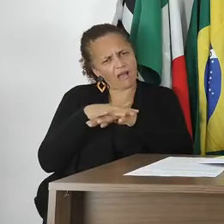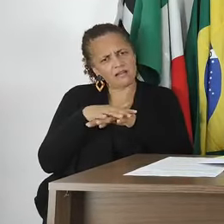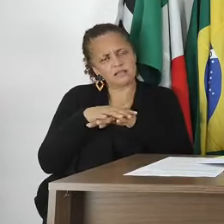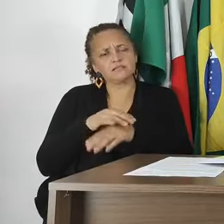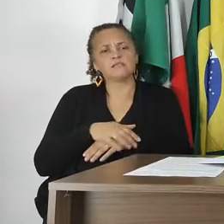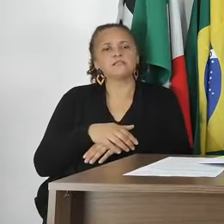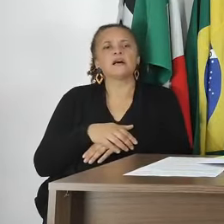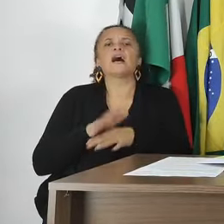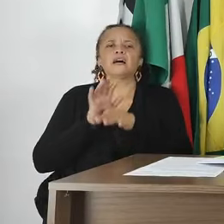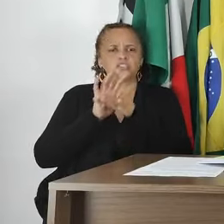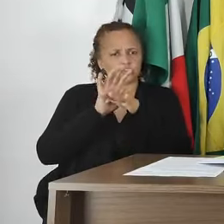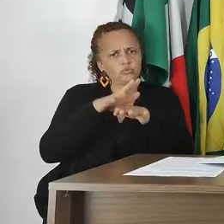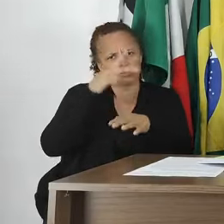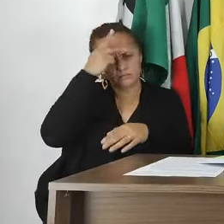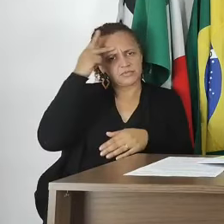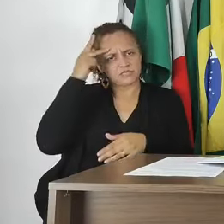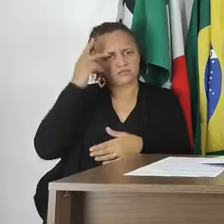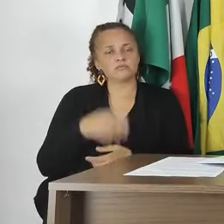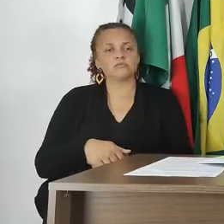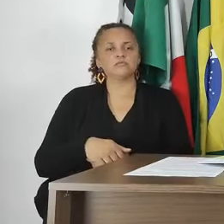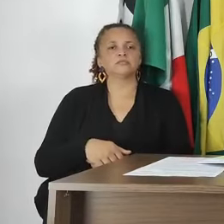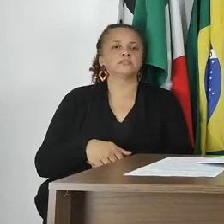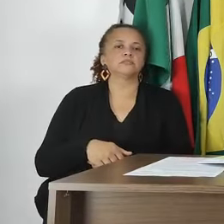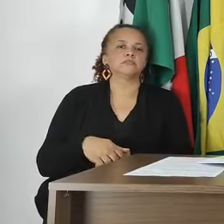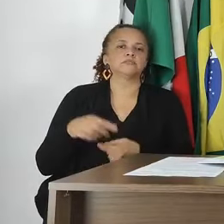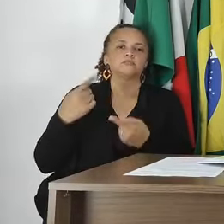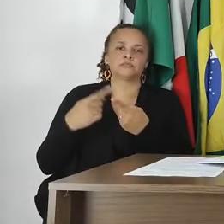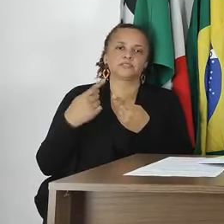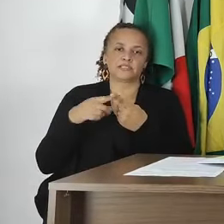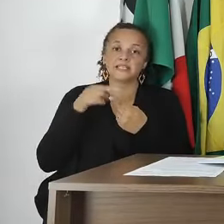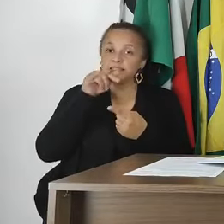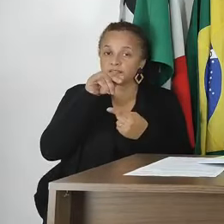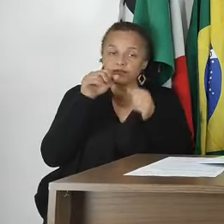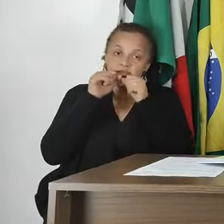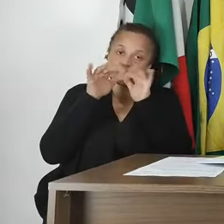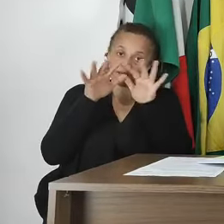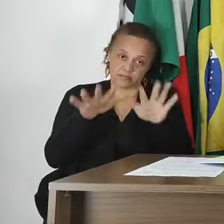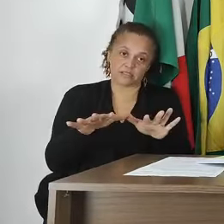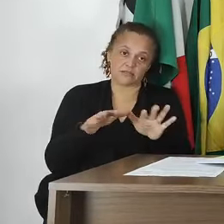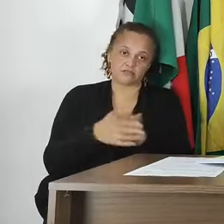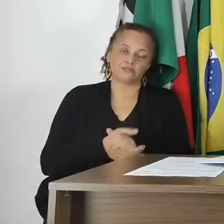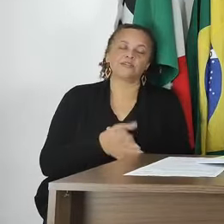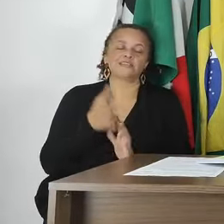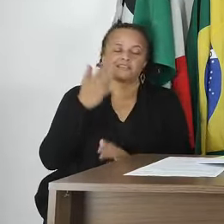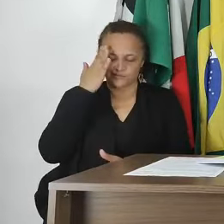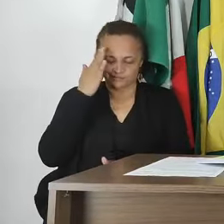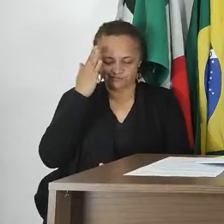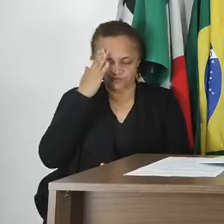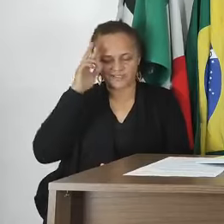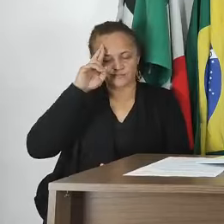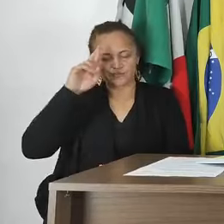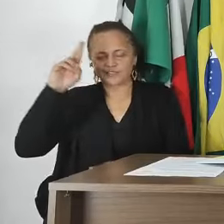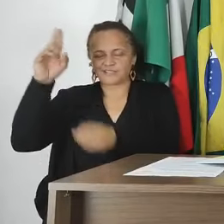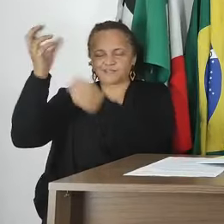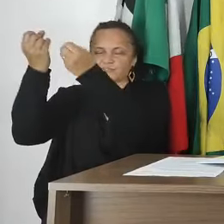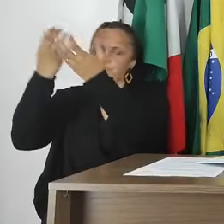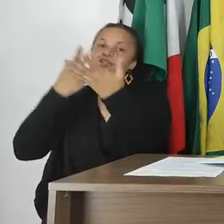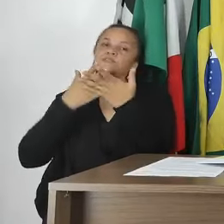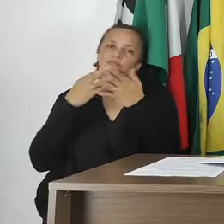aquela pessoa necessitada. Por quê? Porque se você está abençoando, pode ter certeza, você vai ser